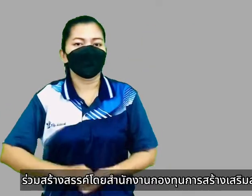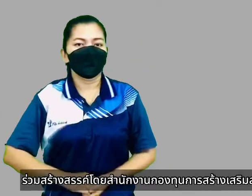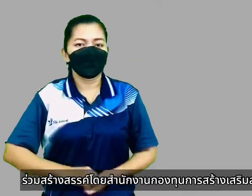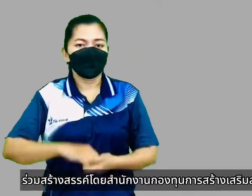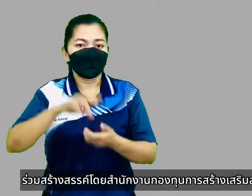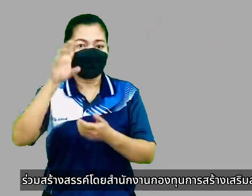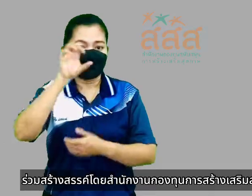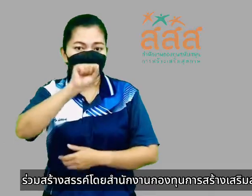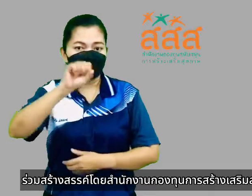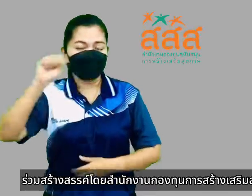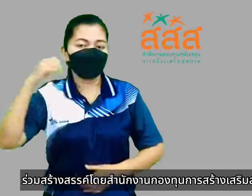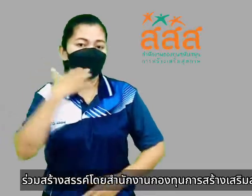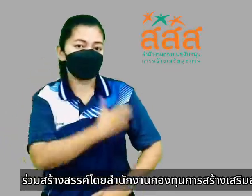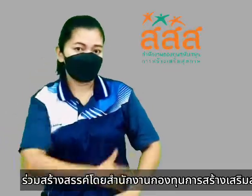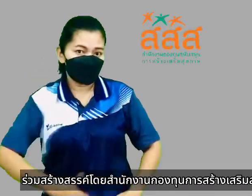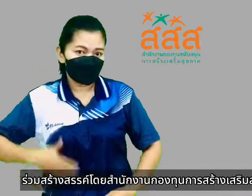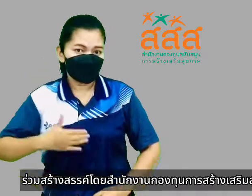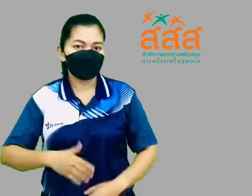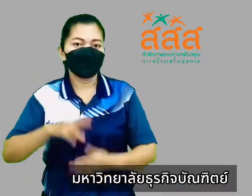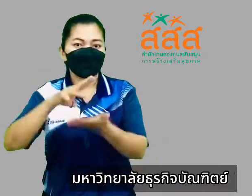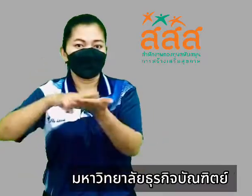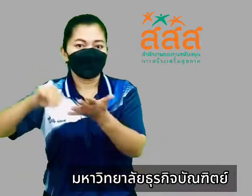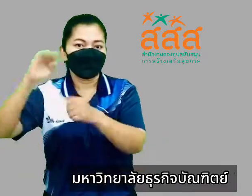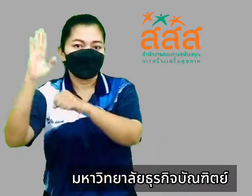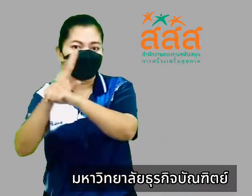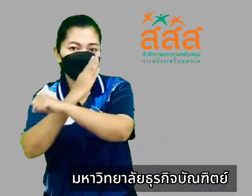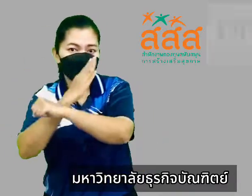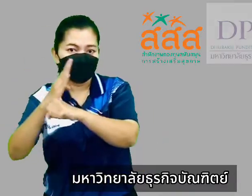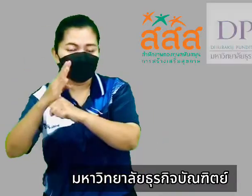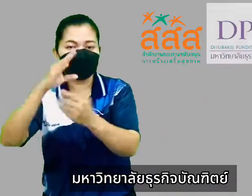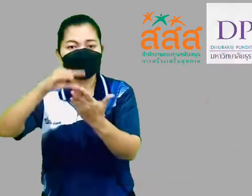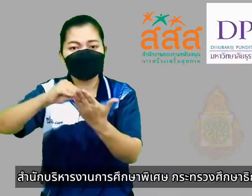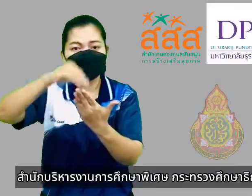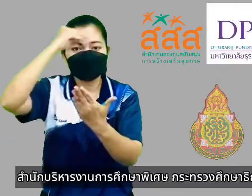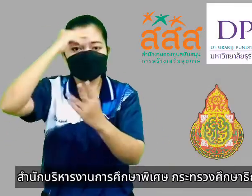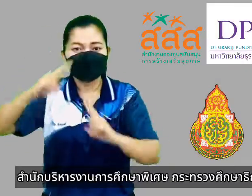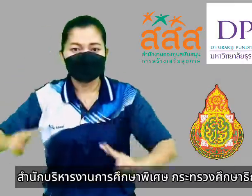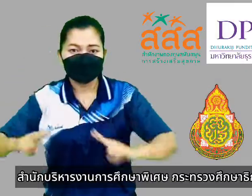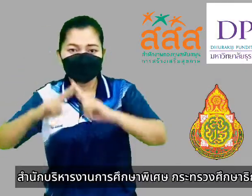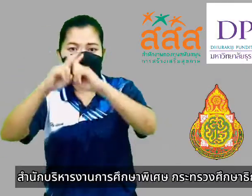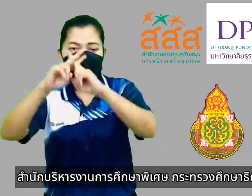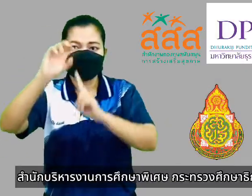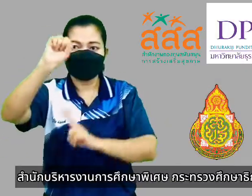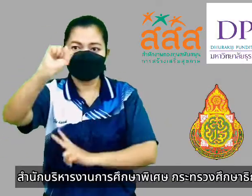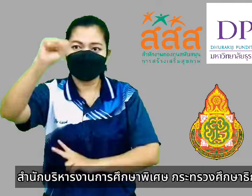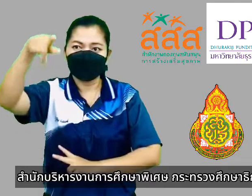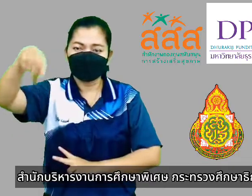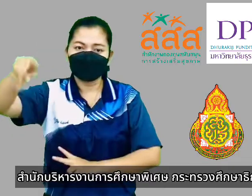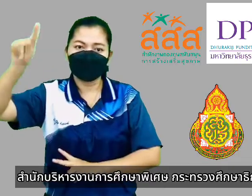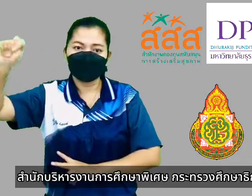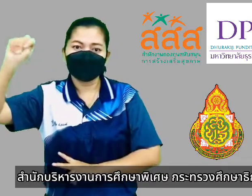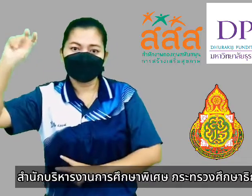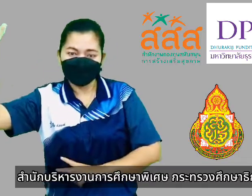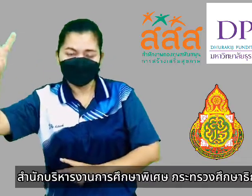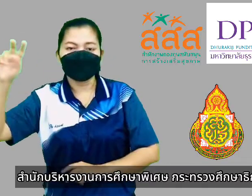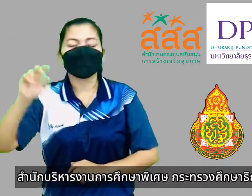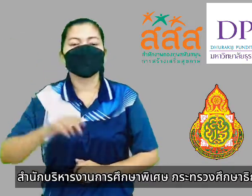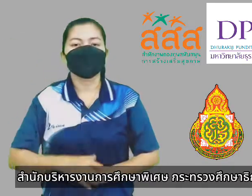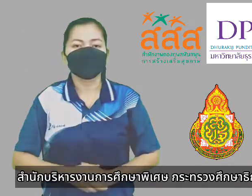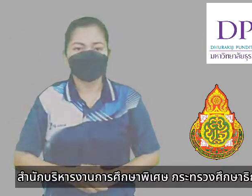ำนักงานกองทุนการสร้างเสริมสุขภาพมหาวิทยาลัยธุรกิจบัณฑิตสำนักบริหารงานการศึกษาพิเศษกระทรวงศึกษาธิ